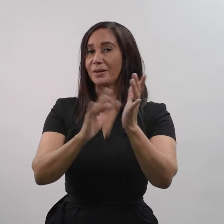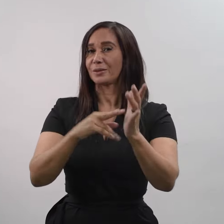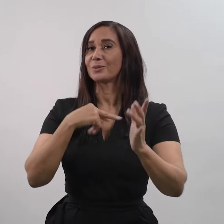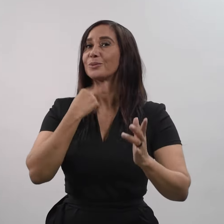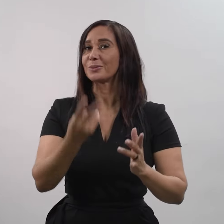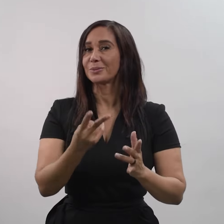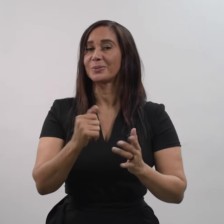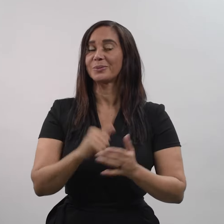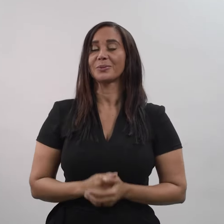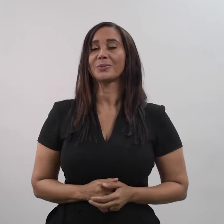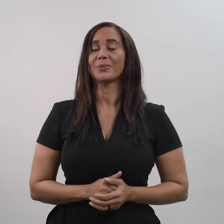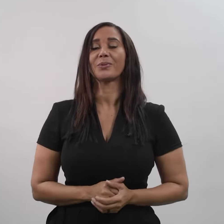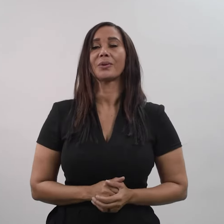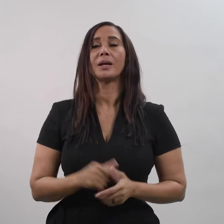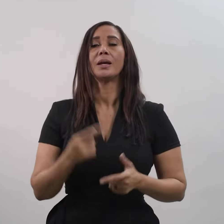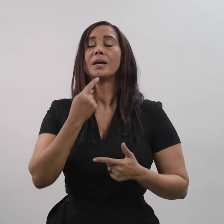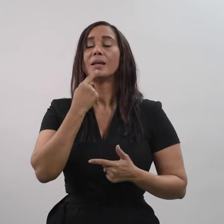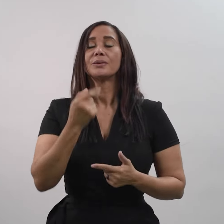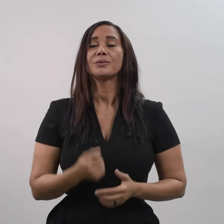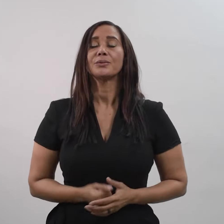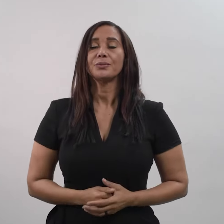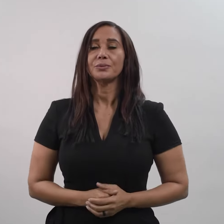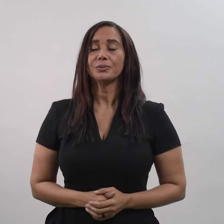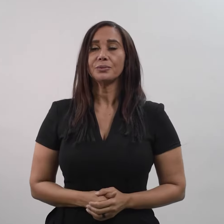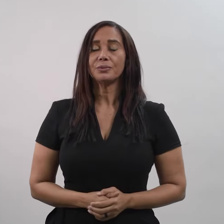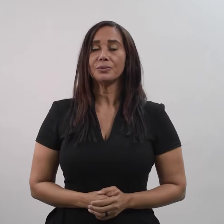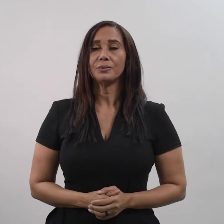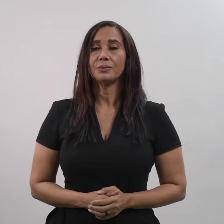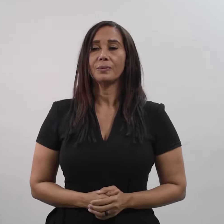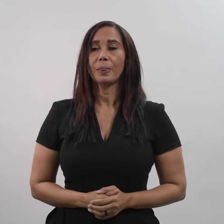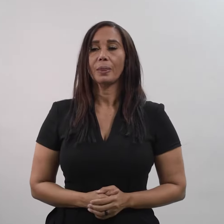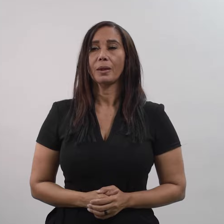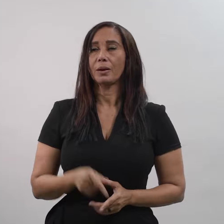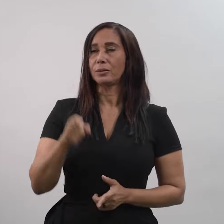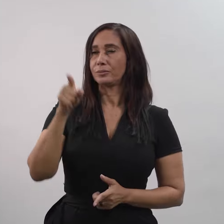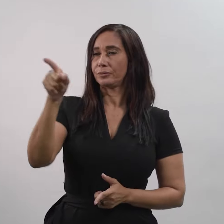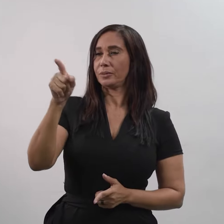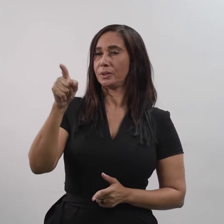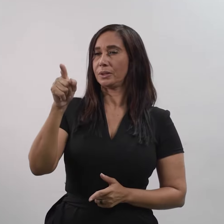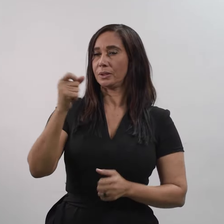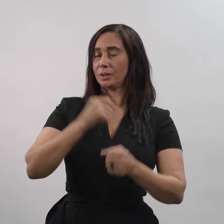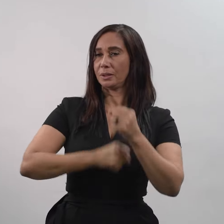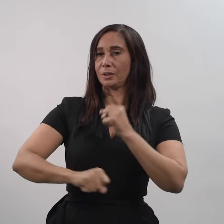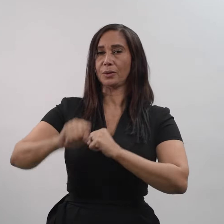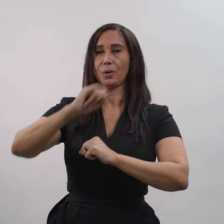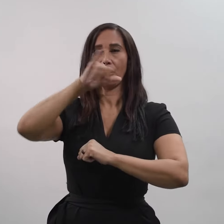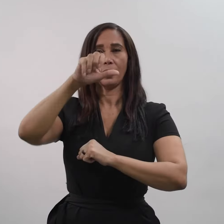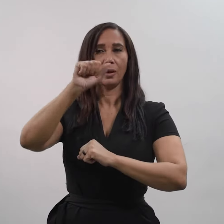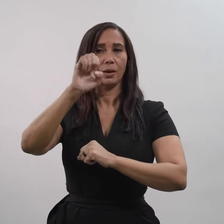labios. Y decían: ¿No es este el hijo de José? Y Jesús les